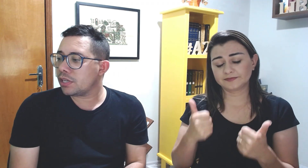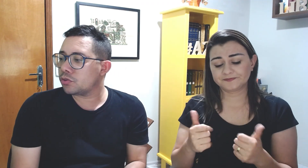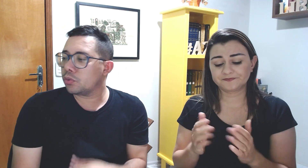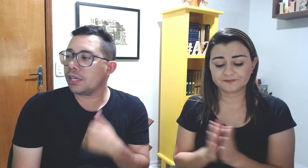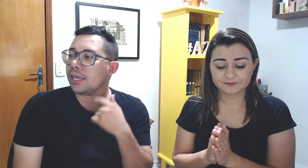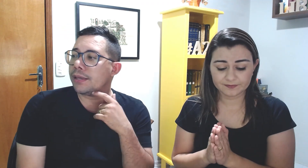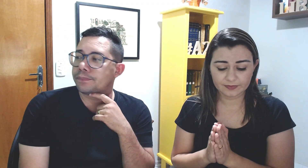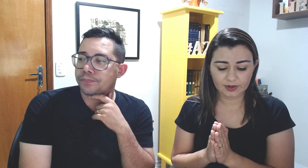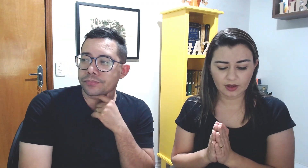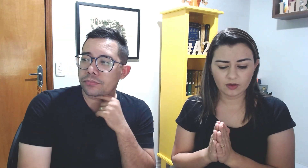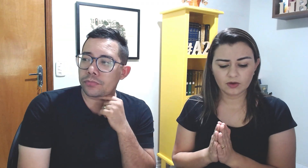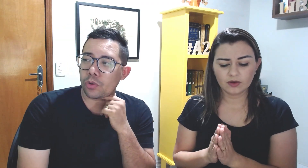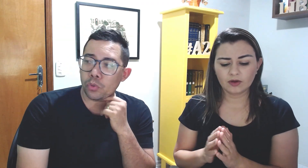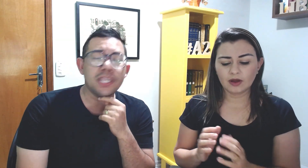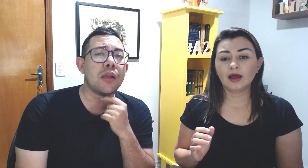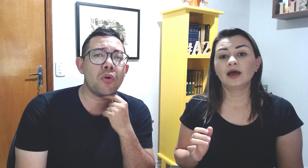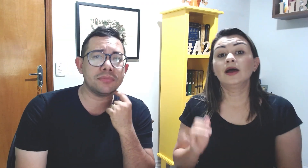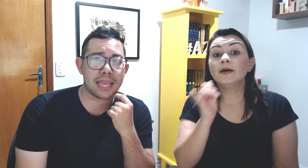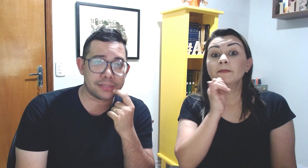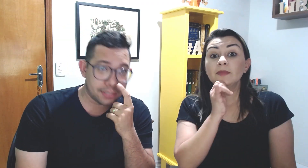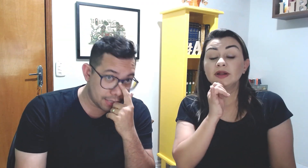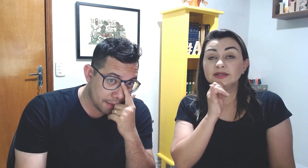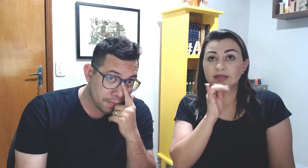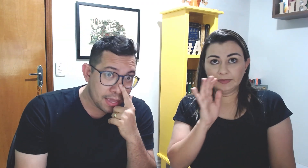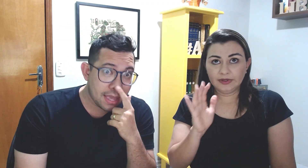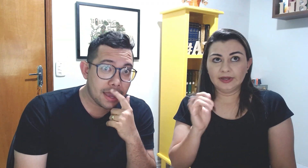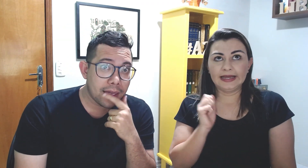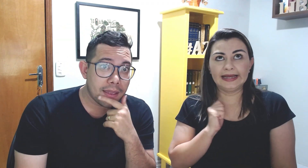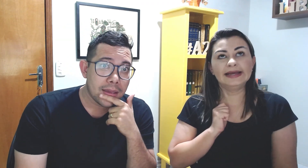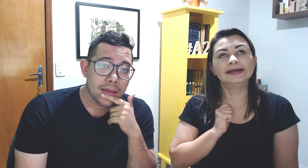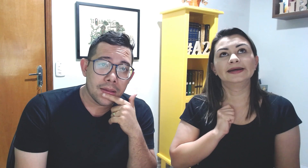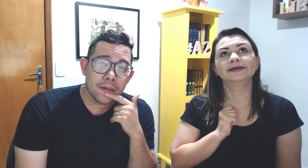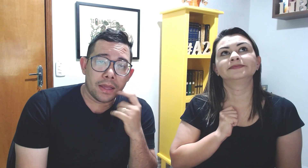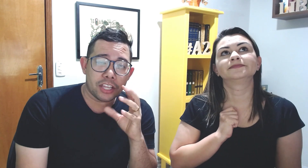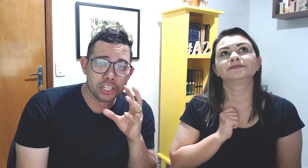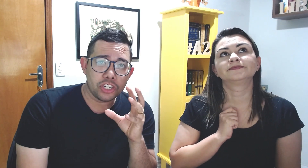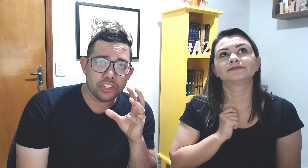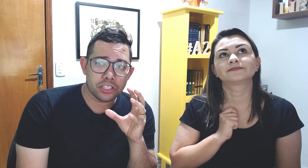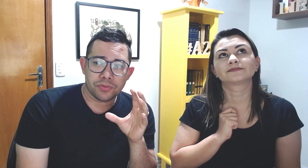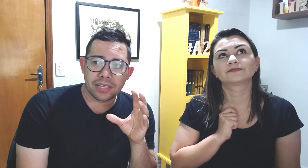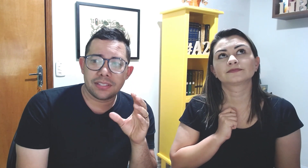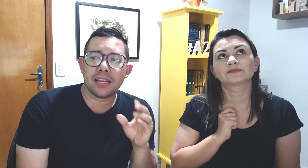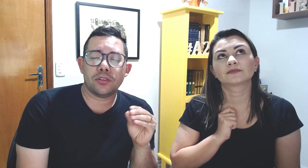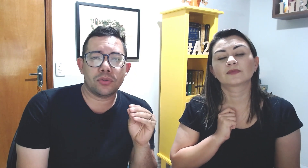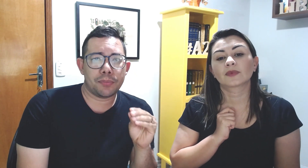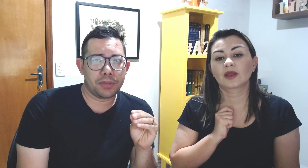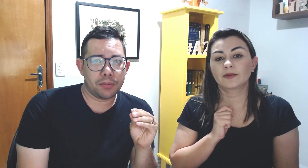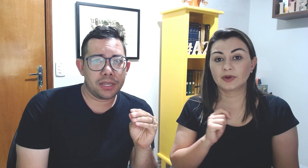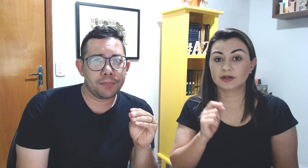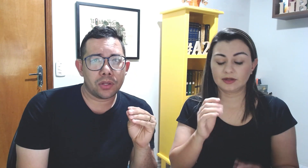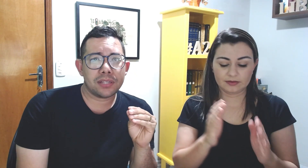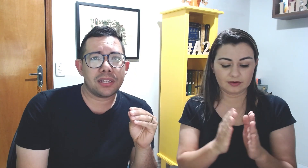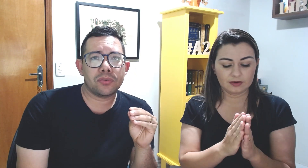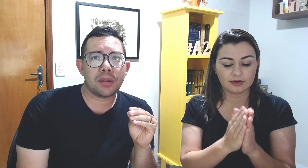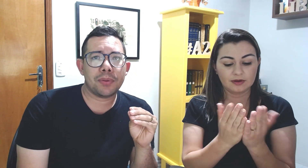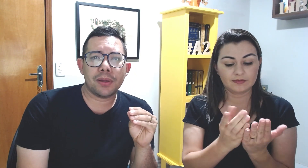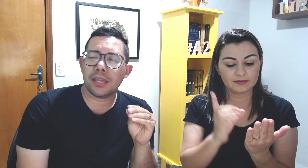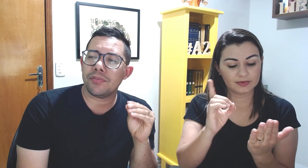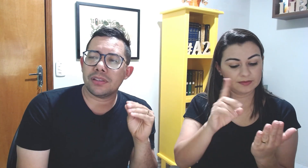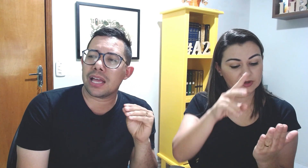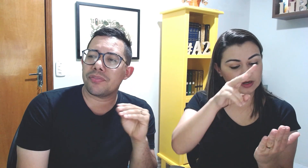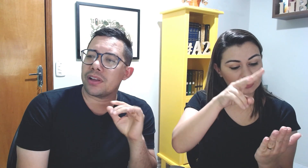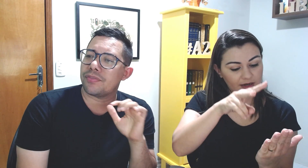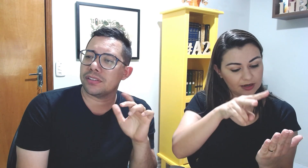pensando nisso, o que acontece, né? A gente disse, vai ser a leitura bíblica. Então, nessa leitura